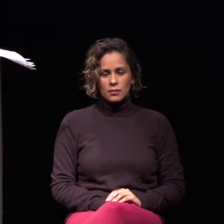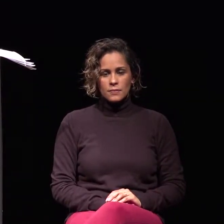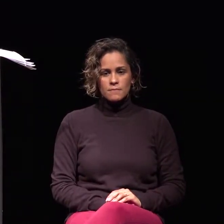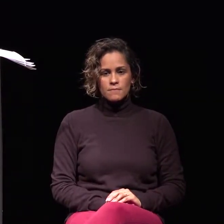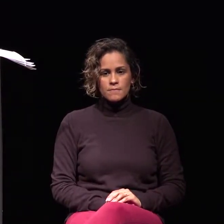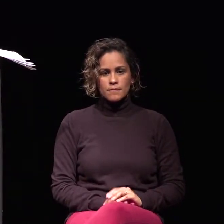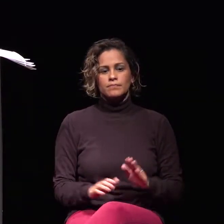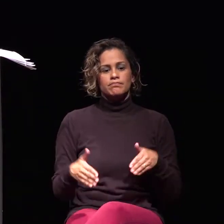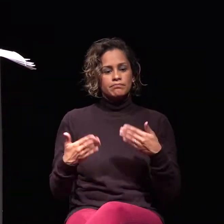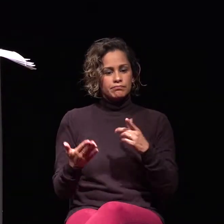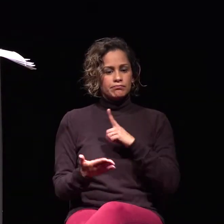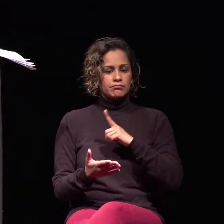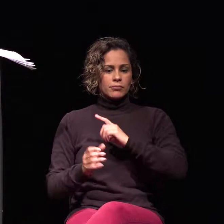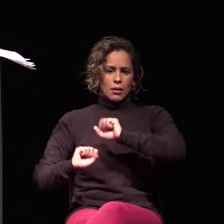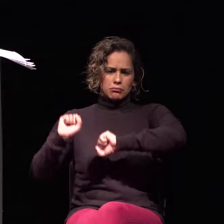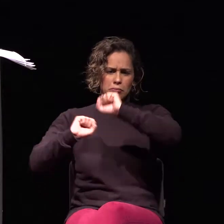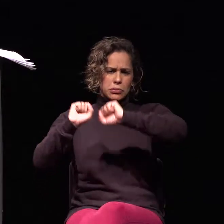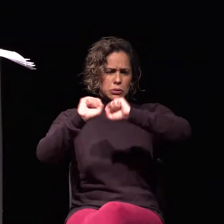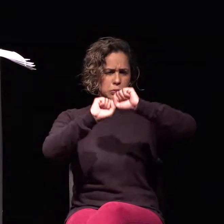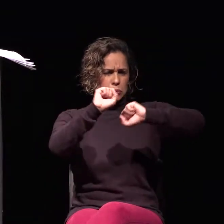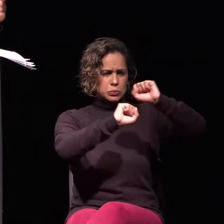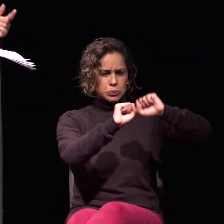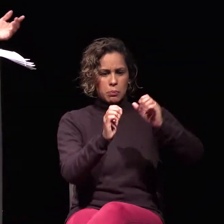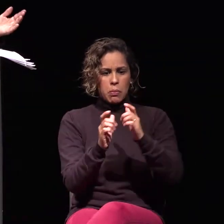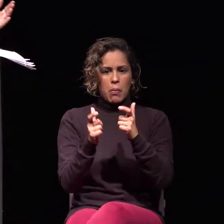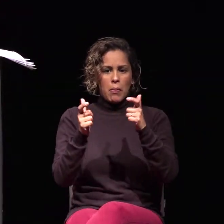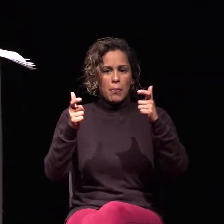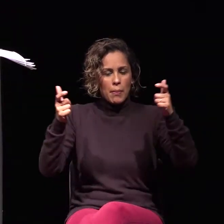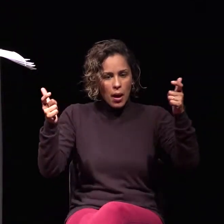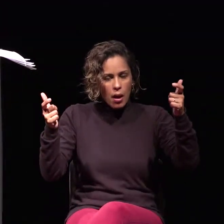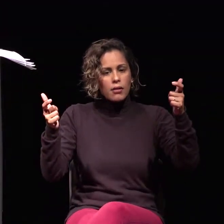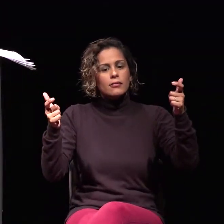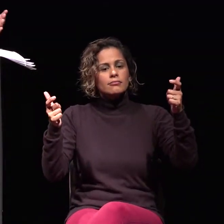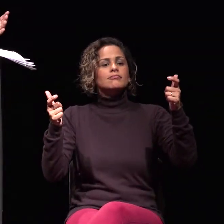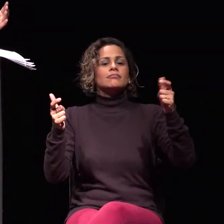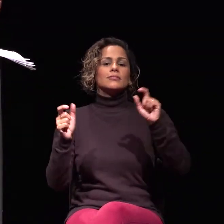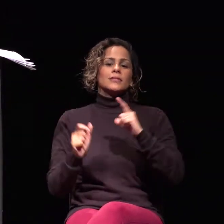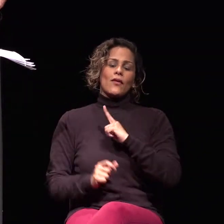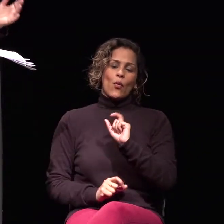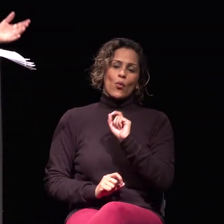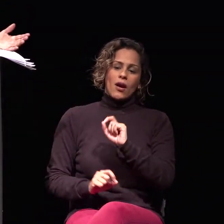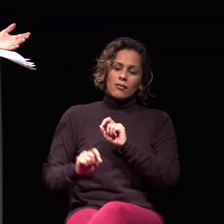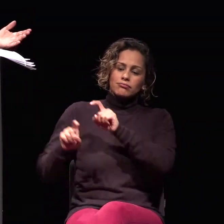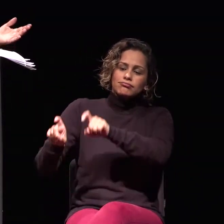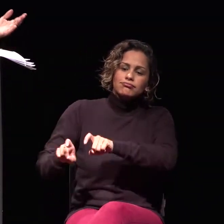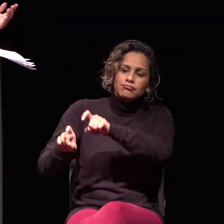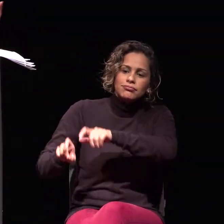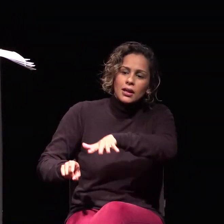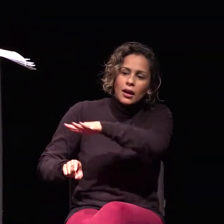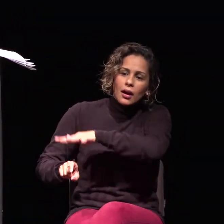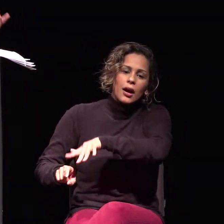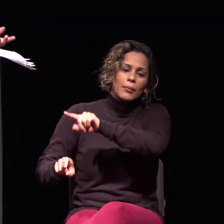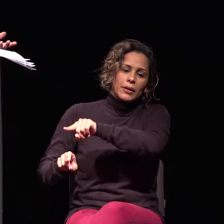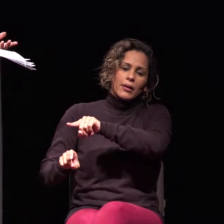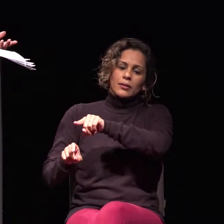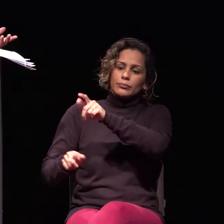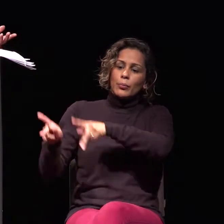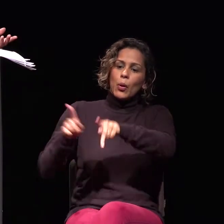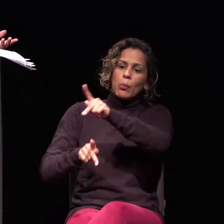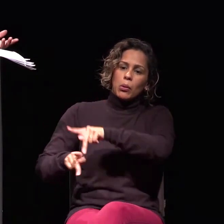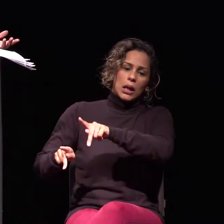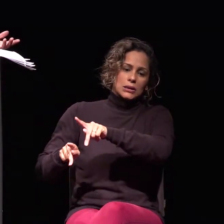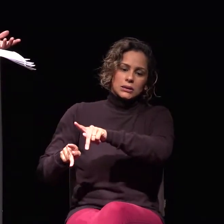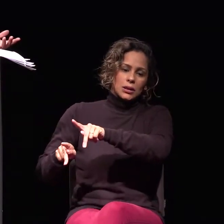criar um parque grande, industrial, ela acaba trazendo muita gente do campo, que é expulso das terras, não houve a